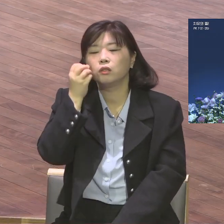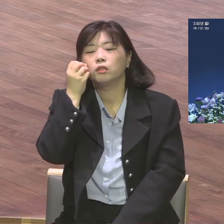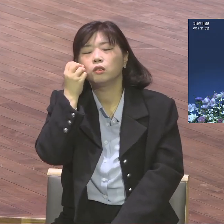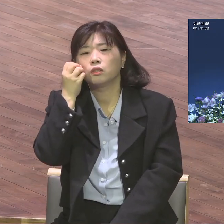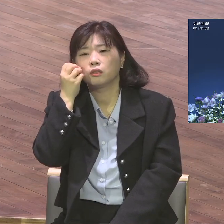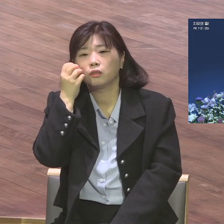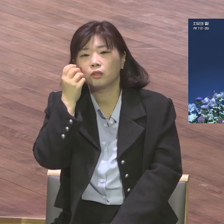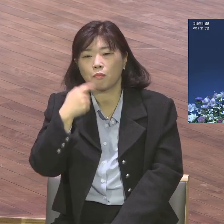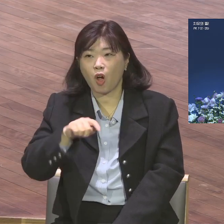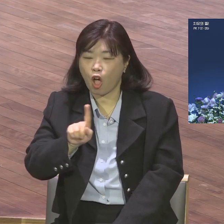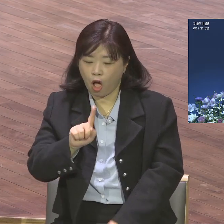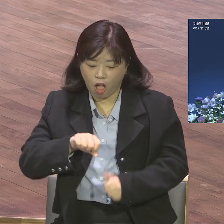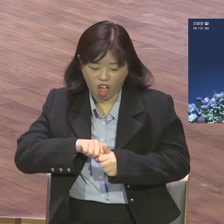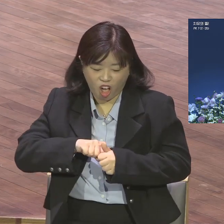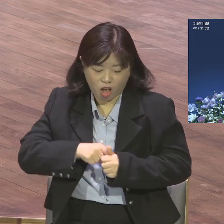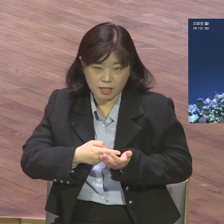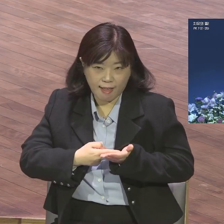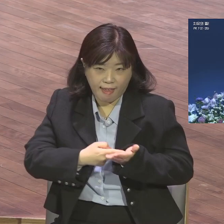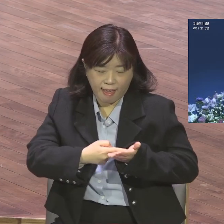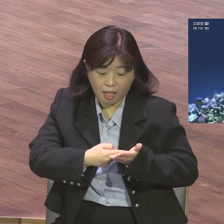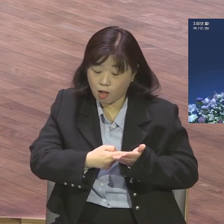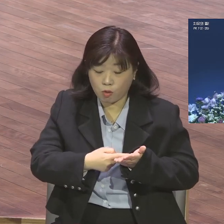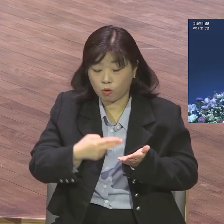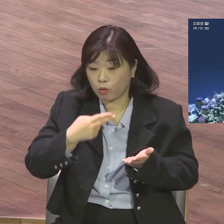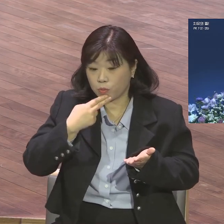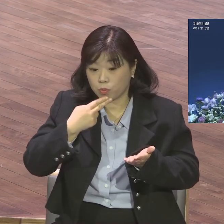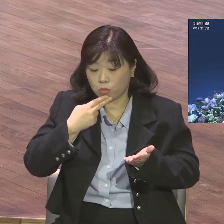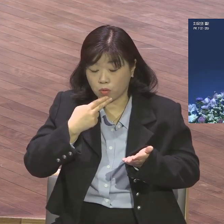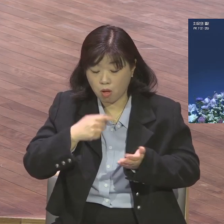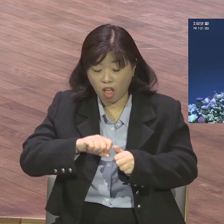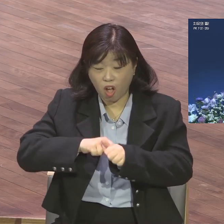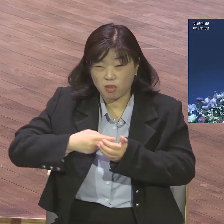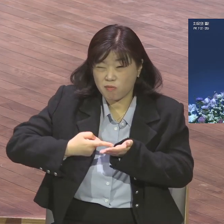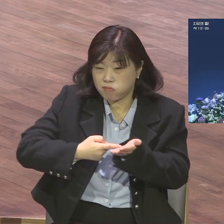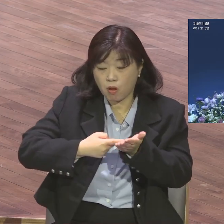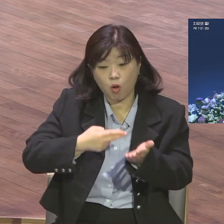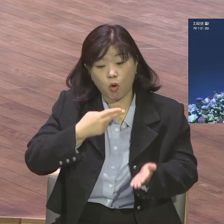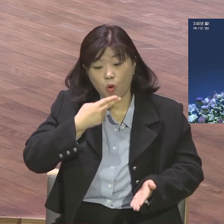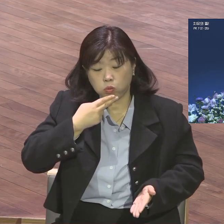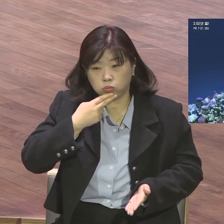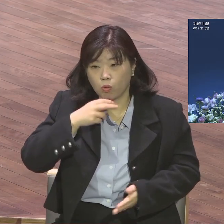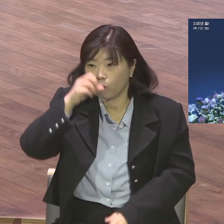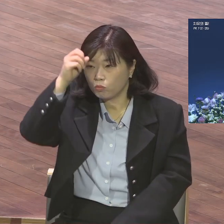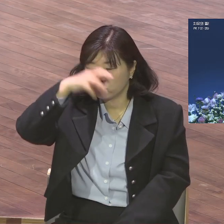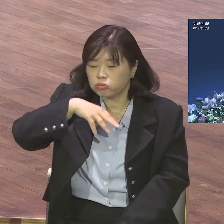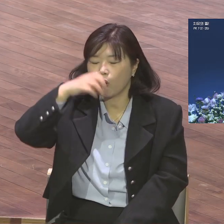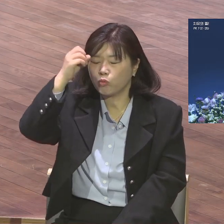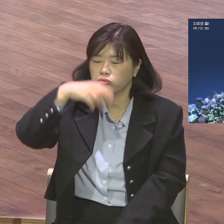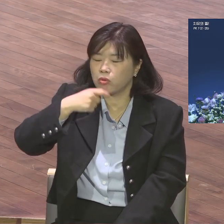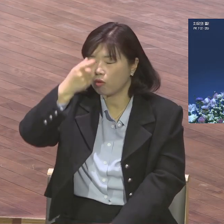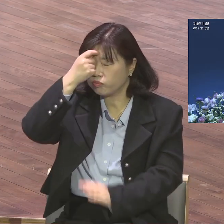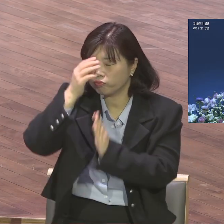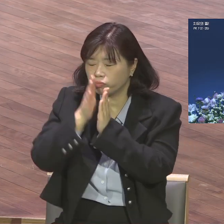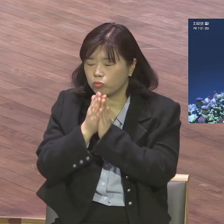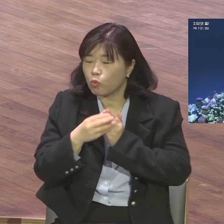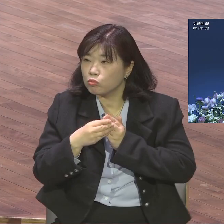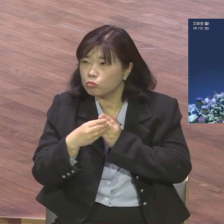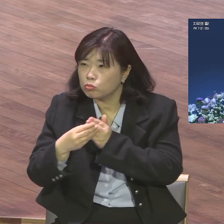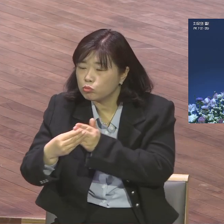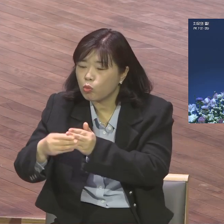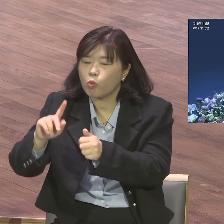머리 굴려가면서 무슨 그런 것이 하나도 없습니다. 하나님께서 문을 열어주시면